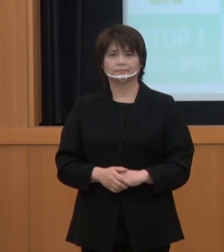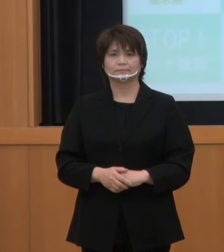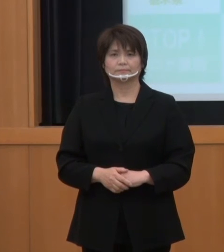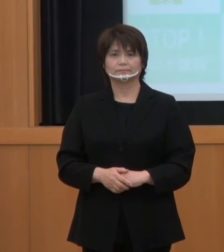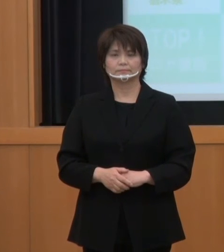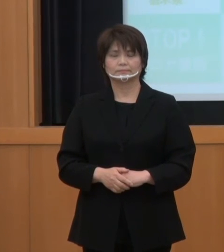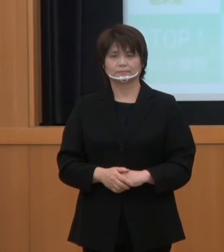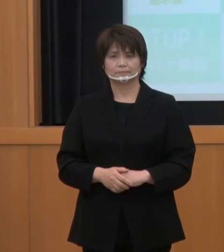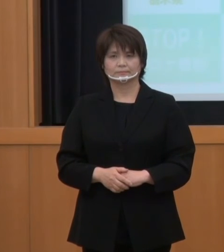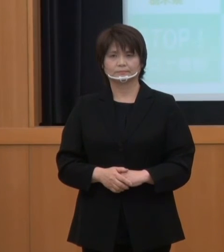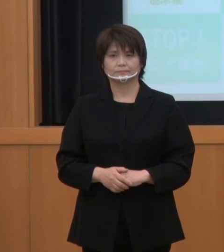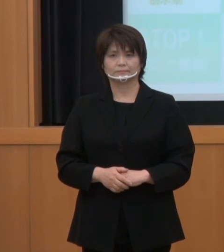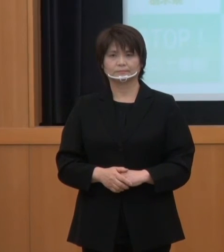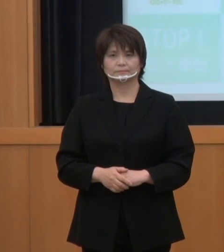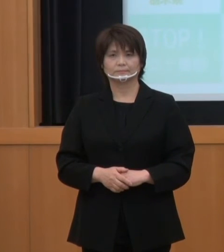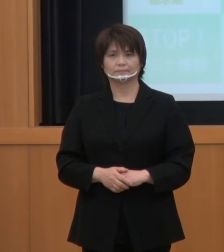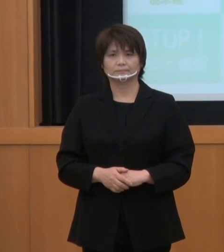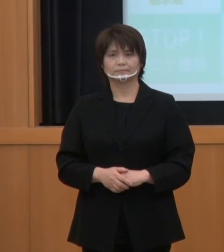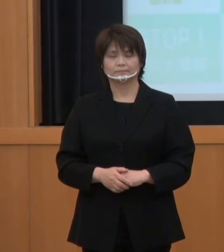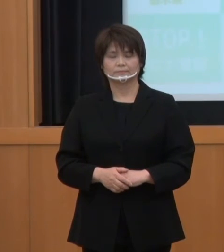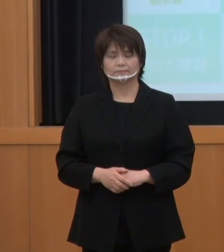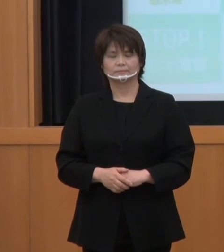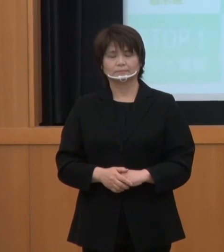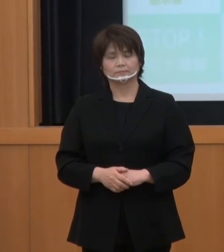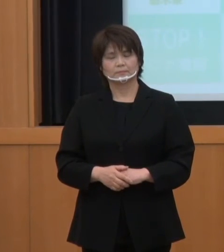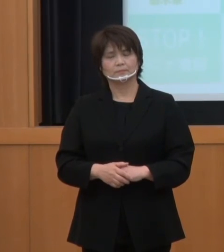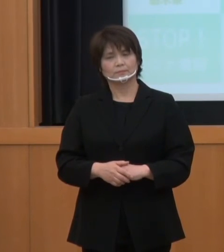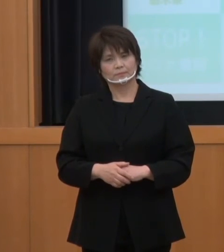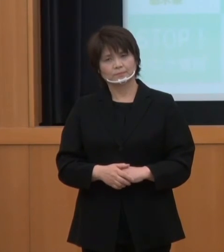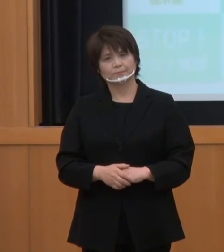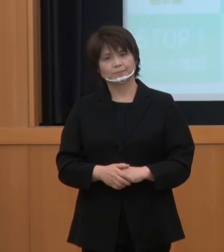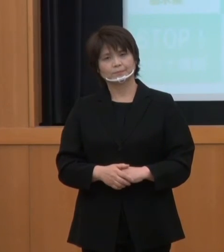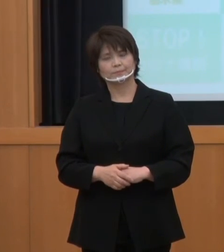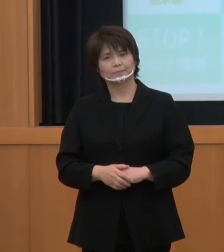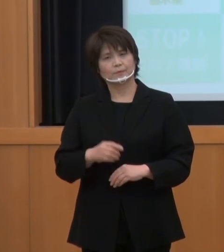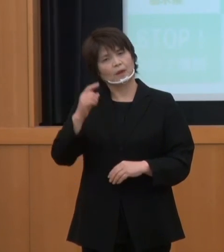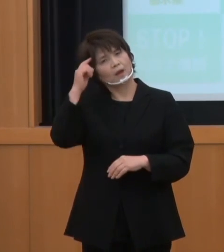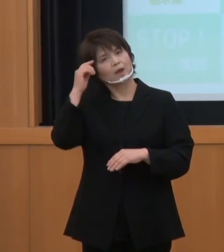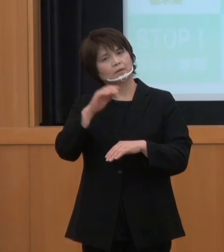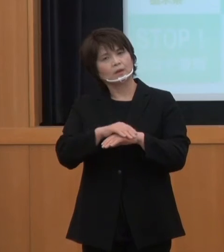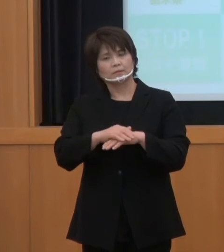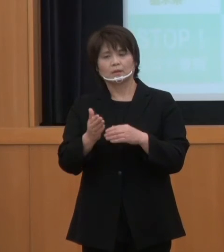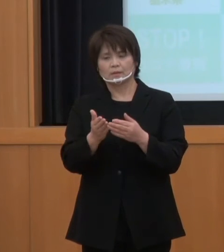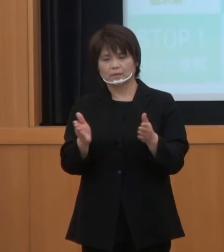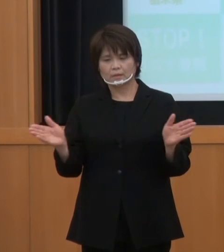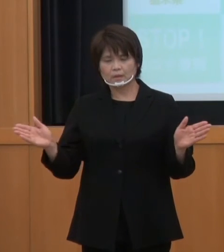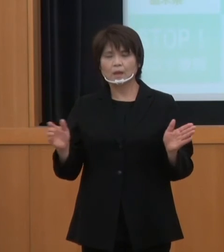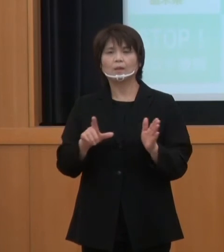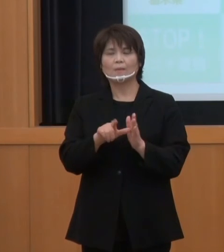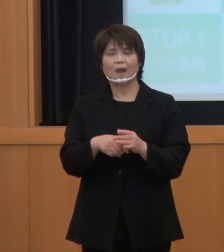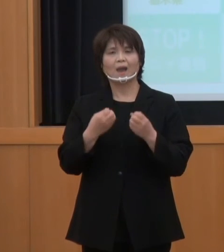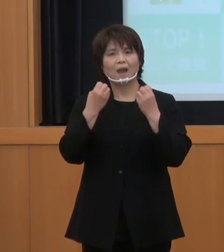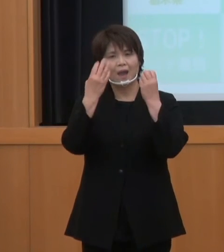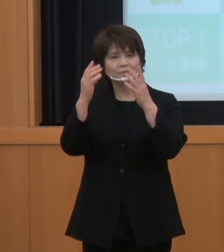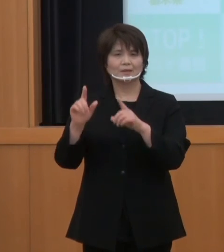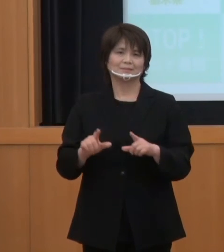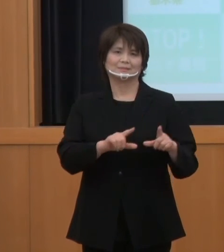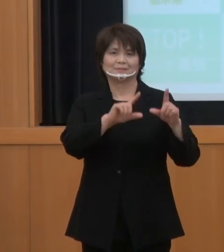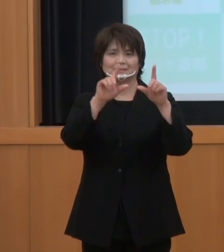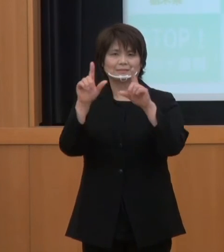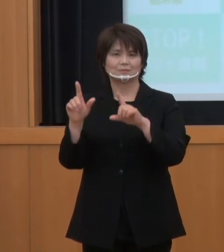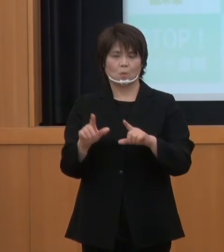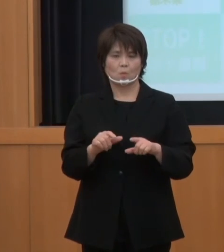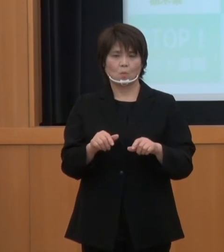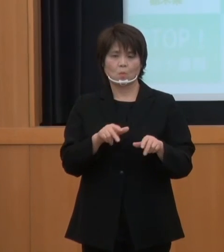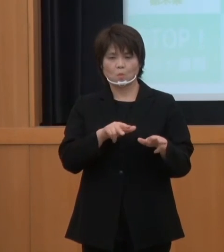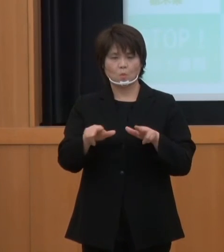大きな視点で捉えれば、新しい日常、あるいは行政、業務の効